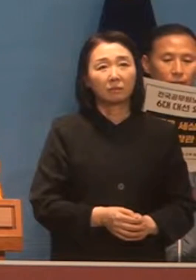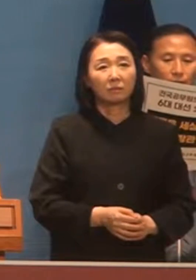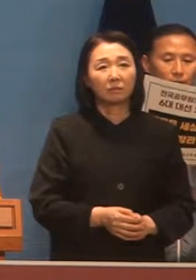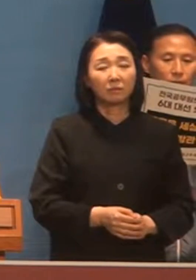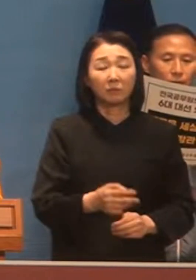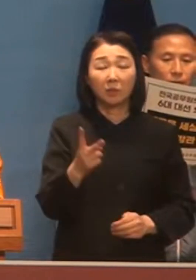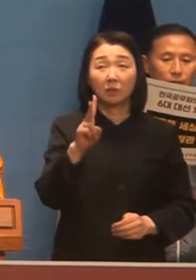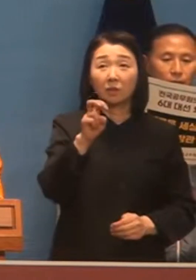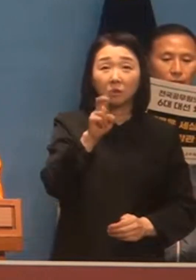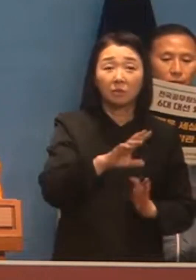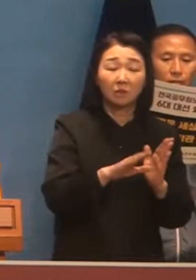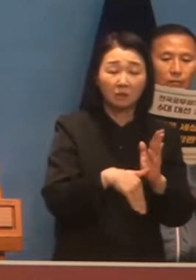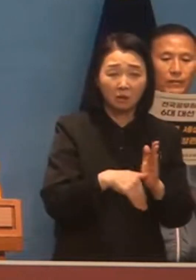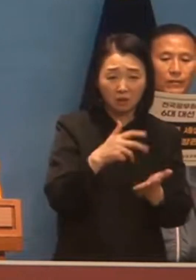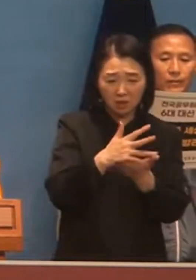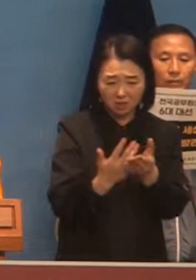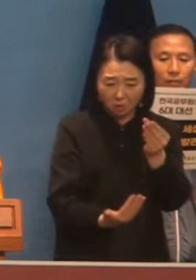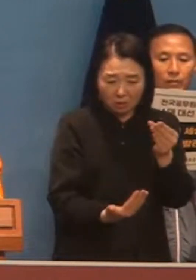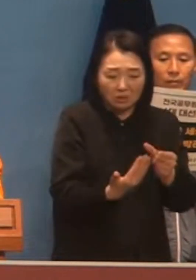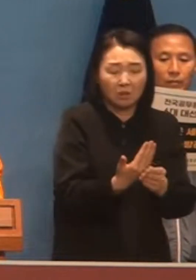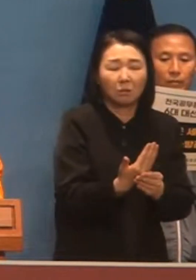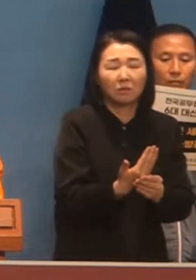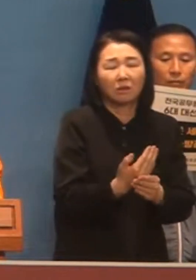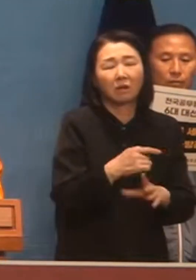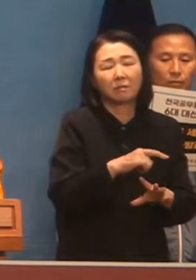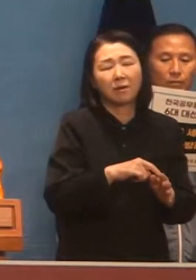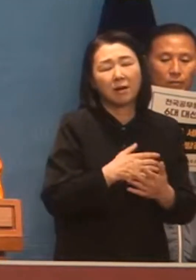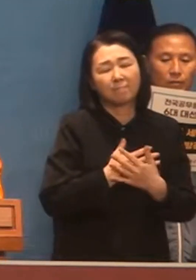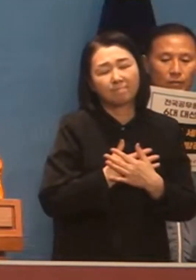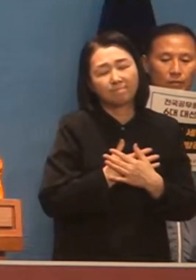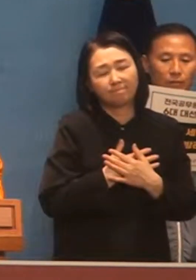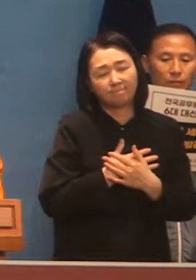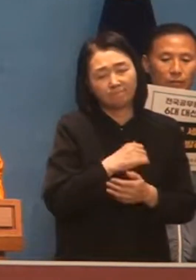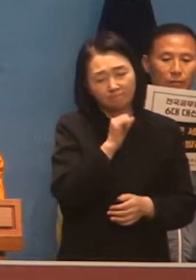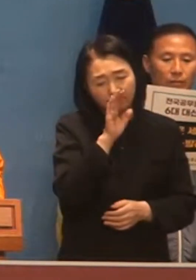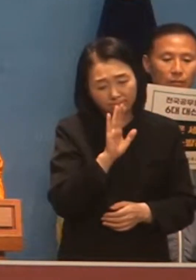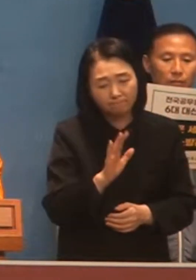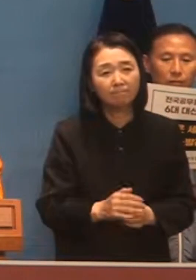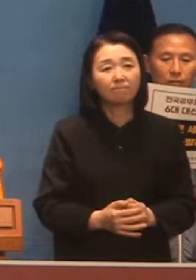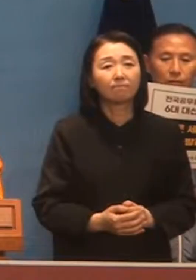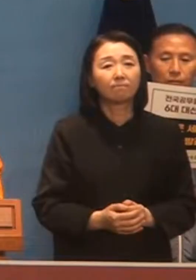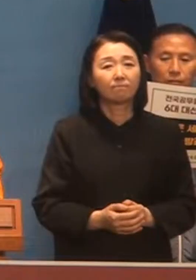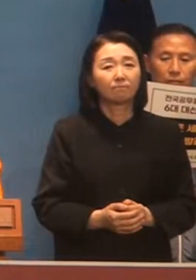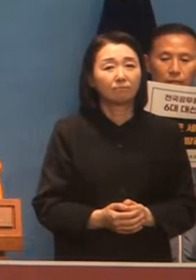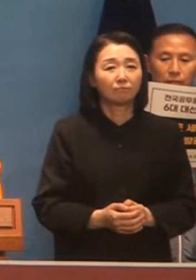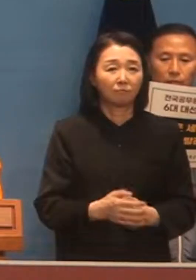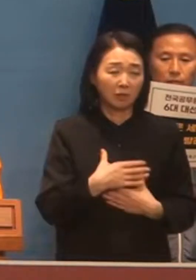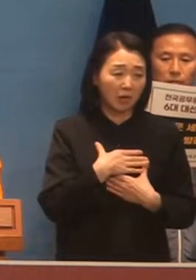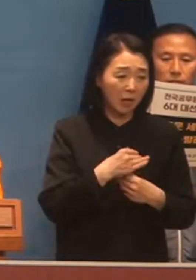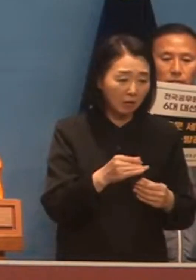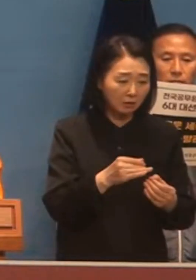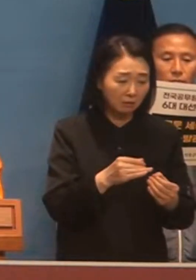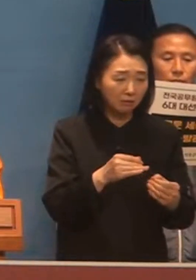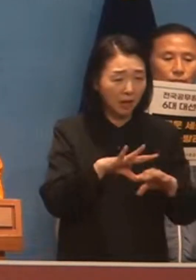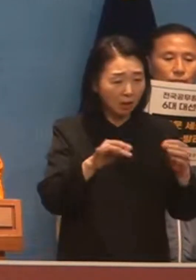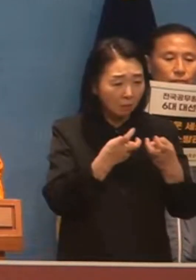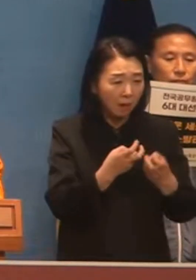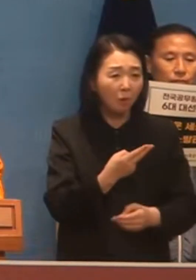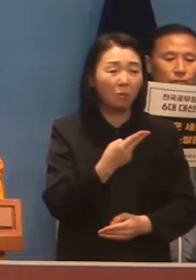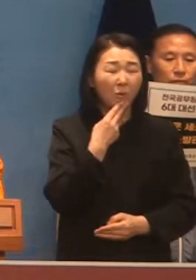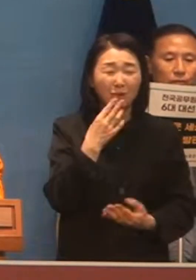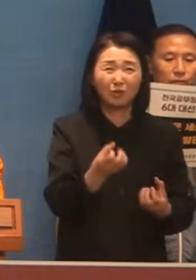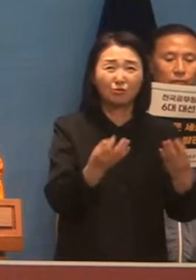특히 2022년 이태원 참사를 떠올리면 더욱 마음이 무겁고 비통해진다. 제대로 된 안전대책도 없이